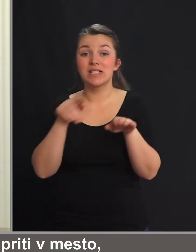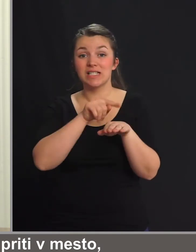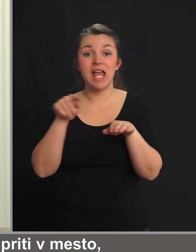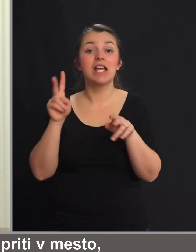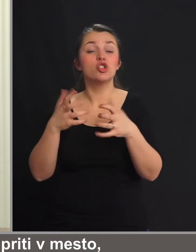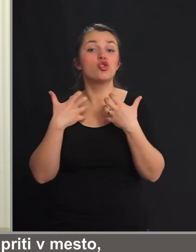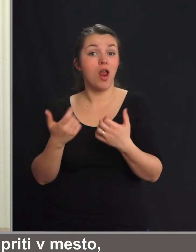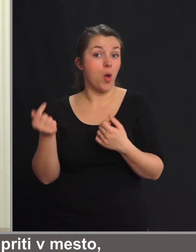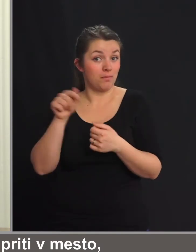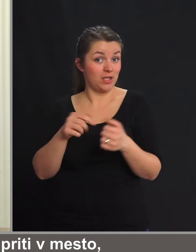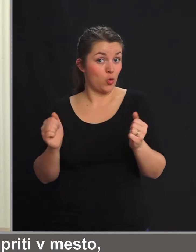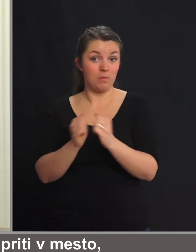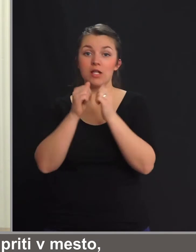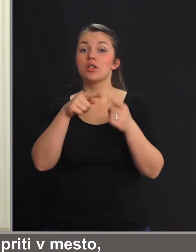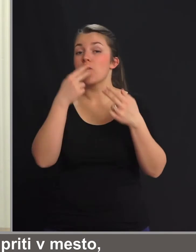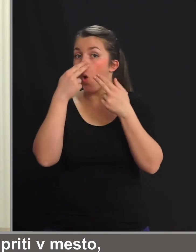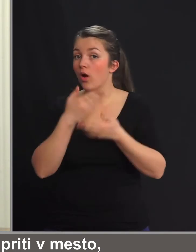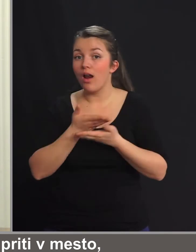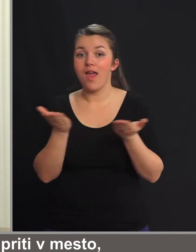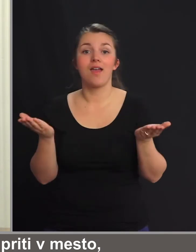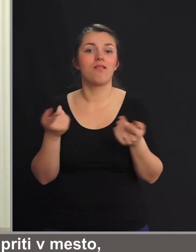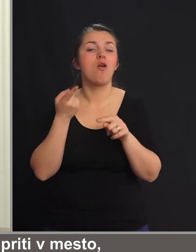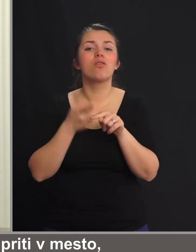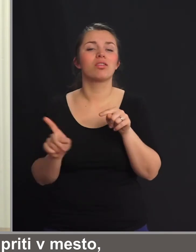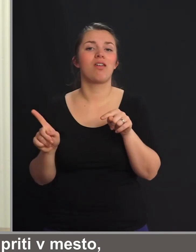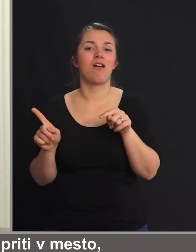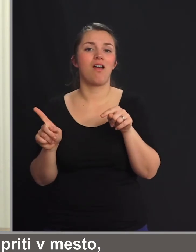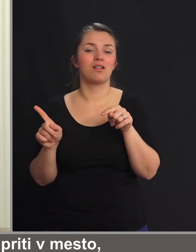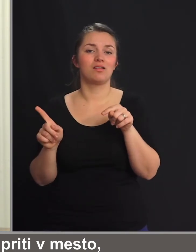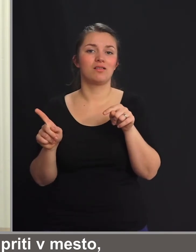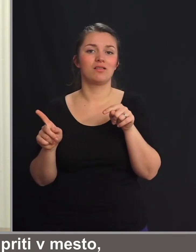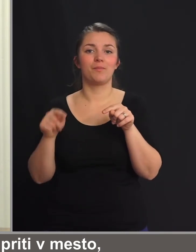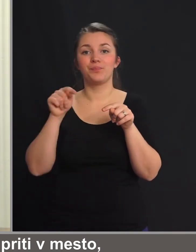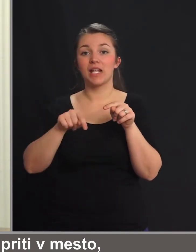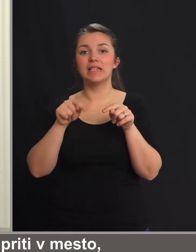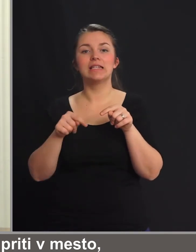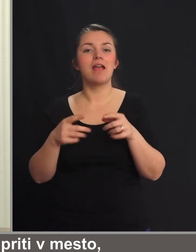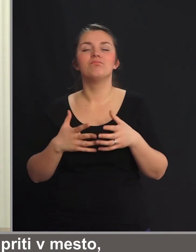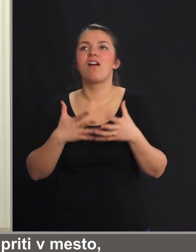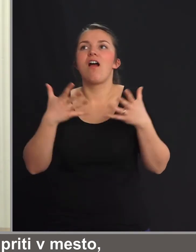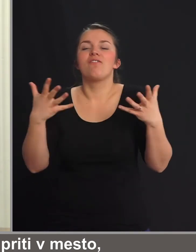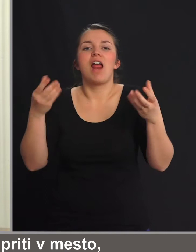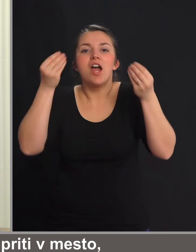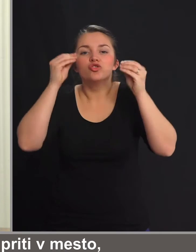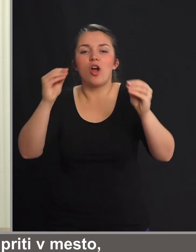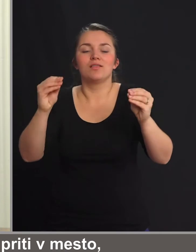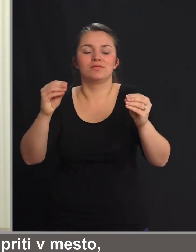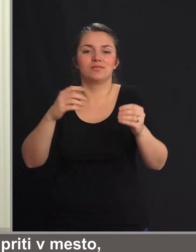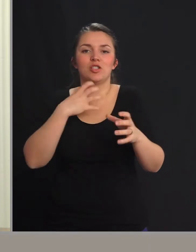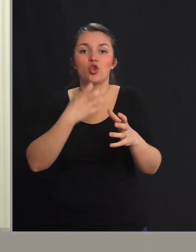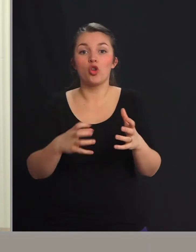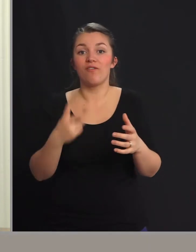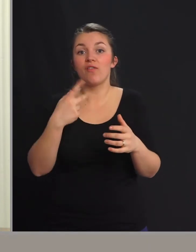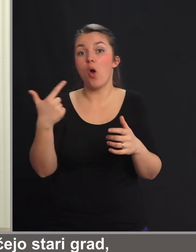vabimo vse, ki želijo priti v mesto, da si ogledajo nekaj te veličastne